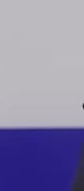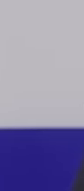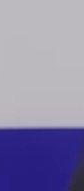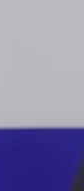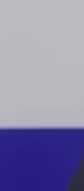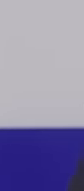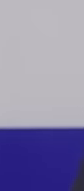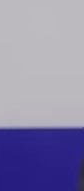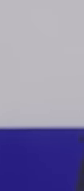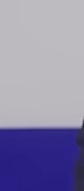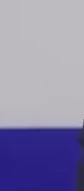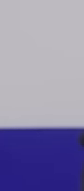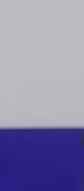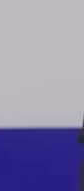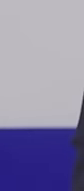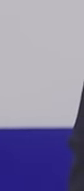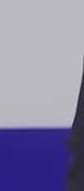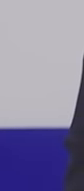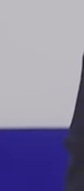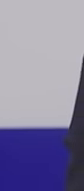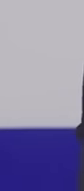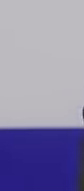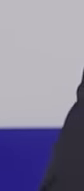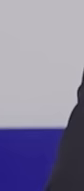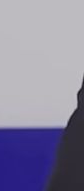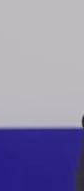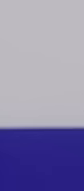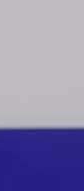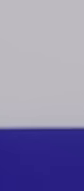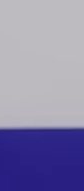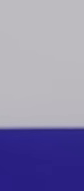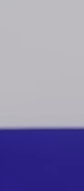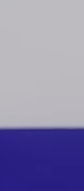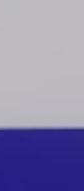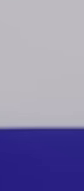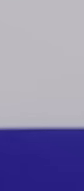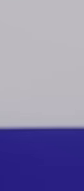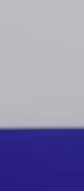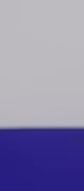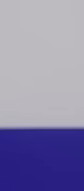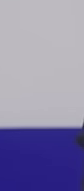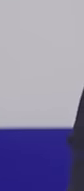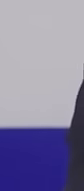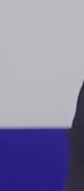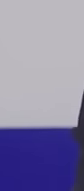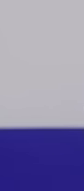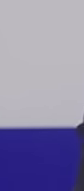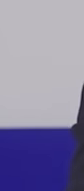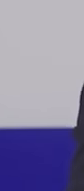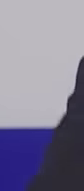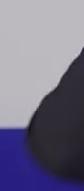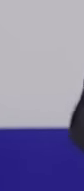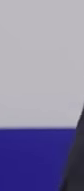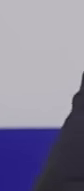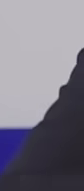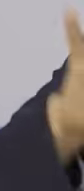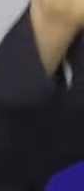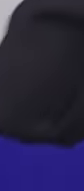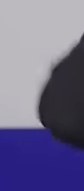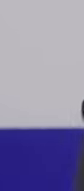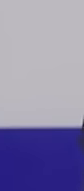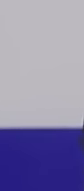보장하고 일정한 소비를 유지함으로써 경제의 선순환과 지속성장을